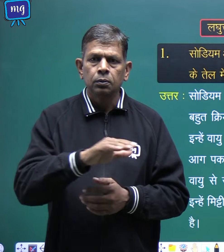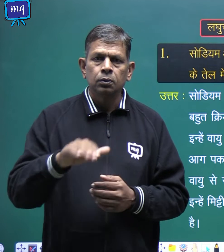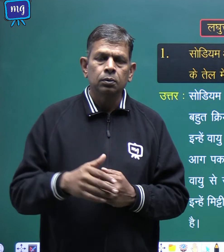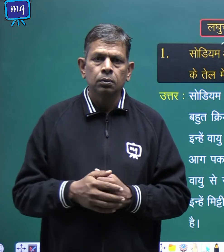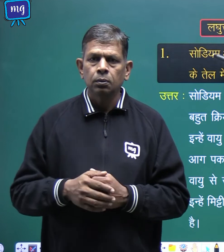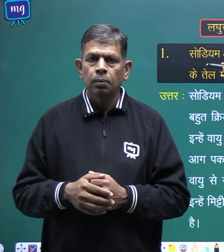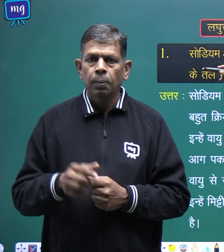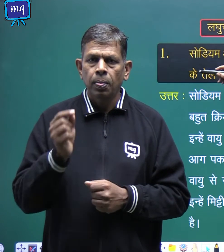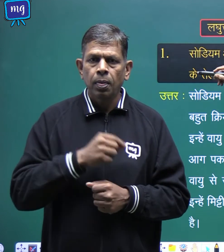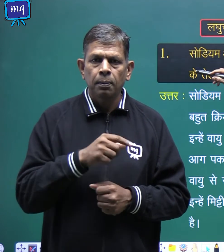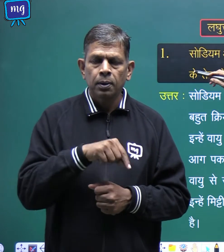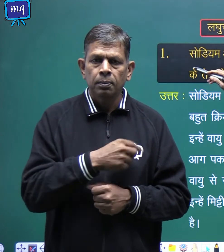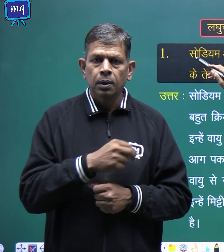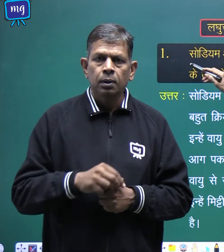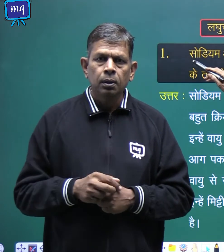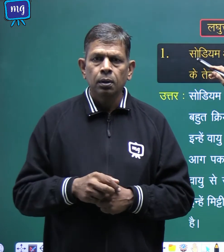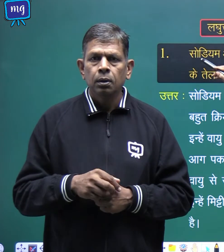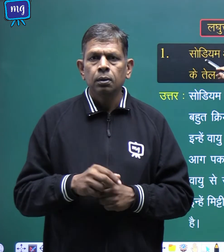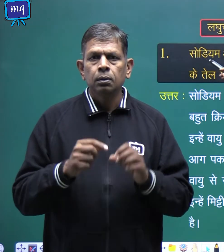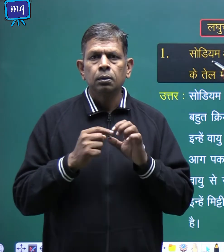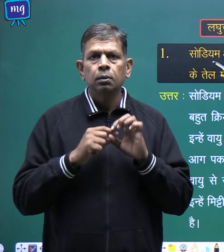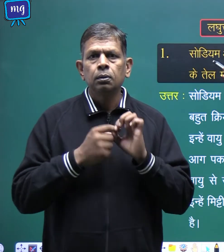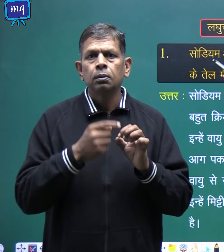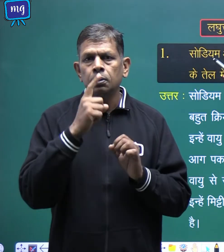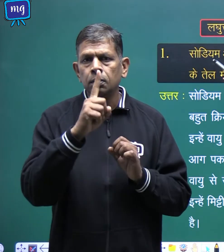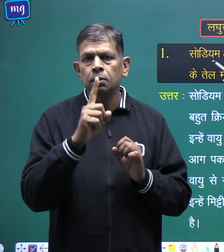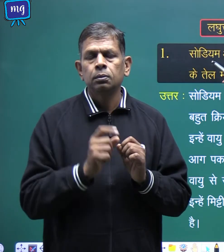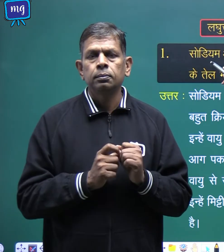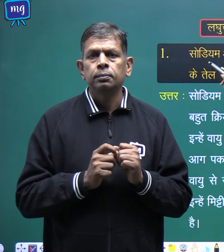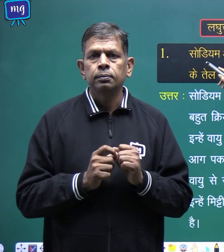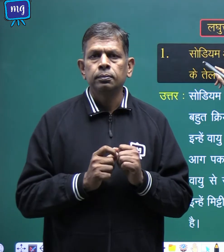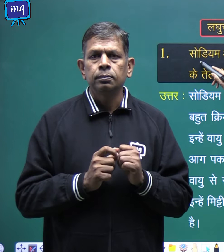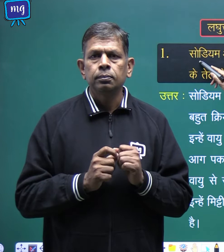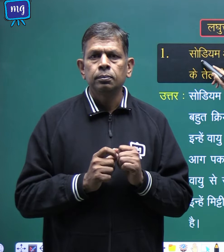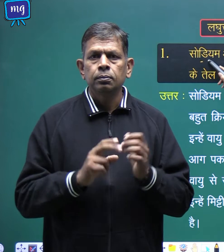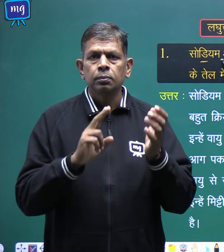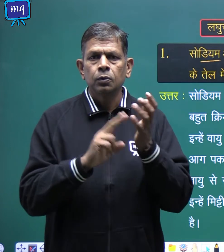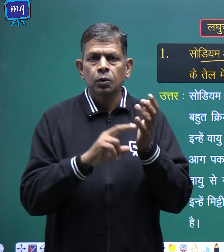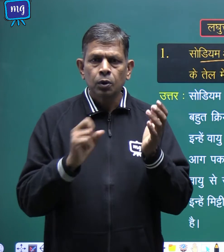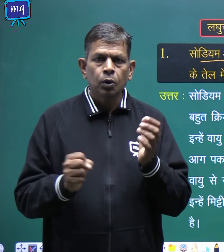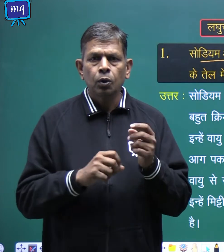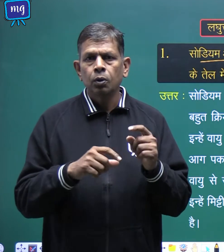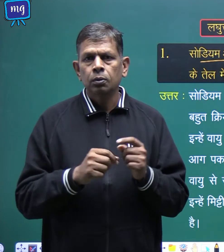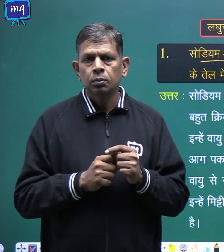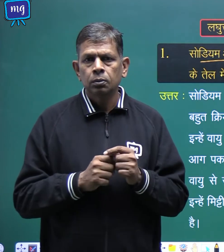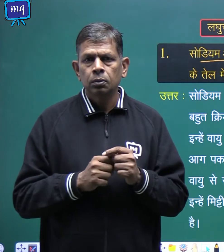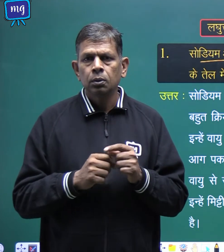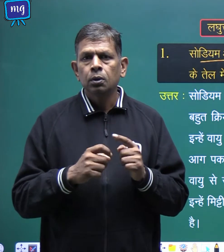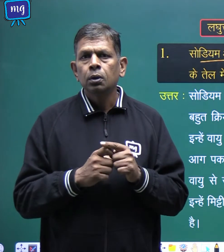बच्चों, अब इसमें पहला प्रश्न करेंगे, सोडियम और पोटेशियम को